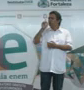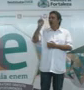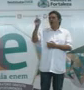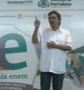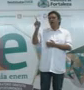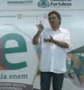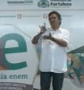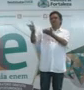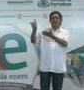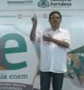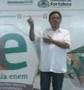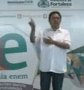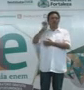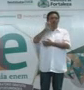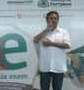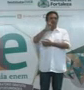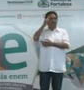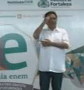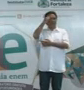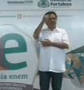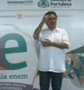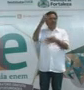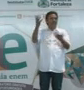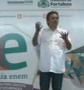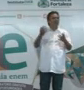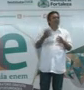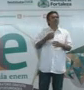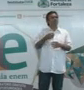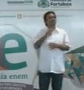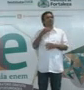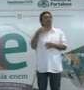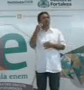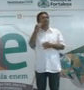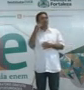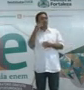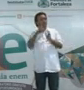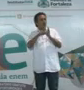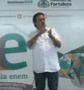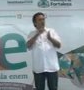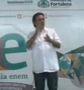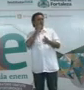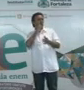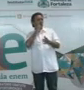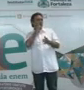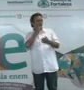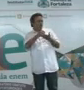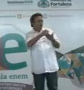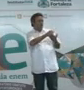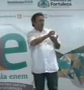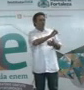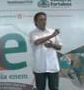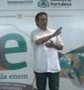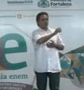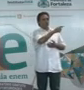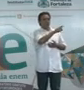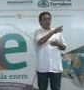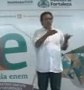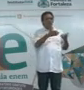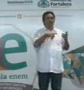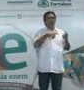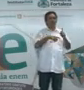povo iraniano. Professor, peraí, deixa eu ver se eu entendi. Então o americano que apoiava o Irã, agora tem